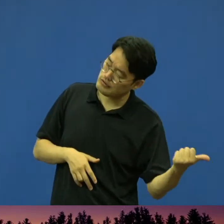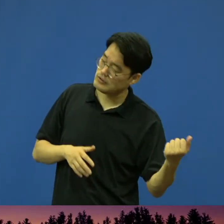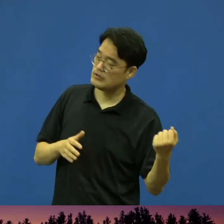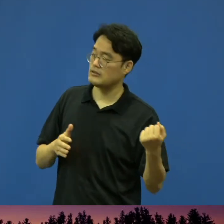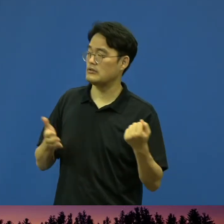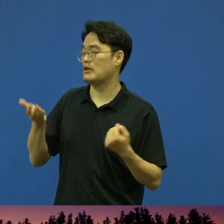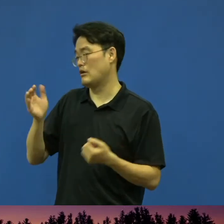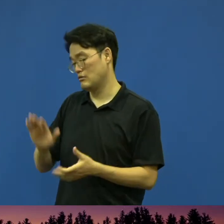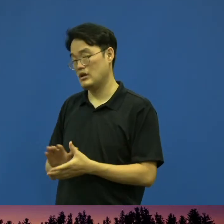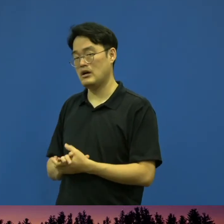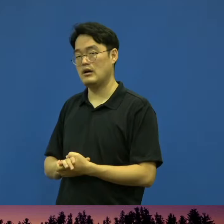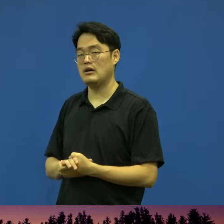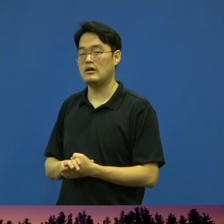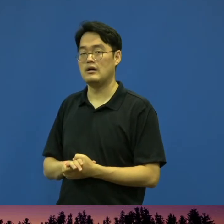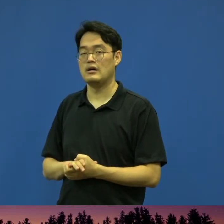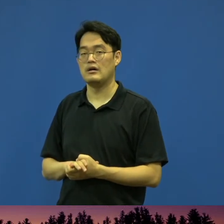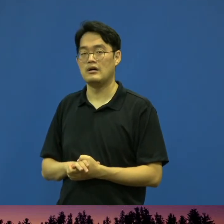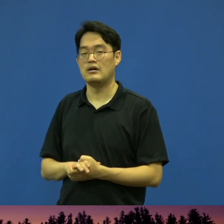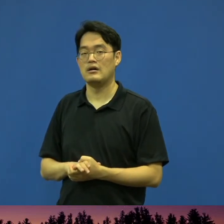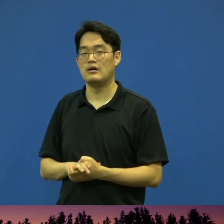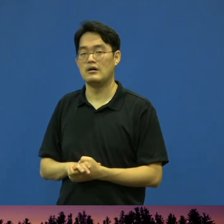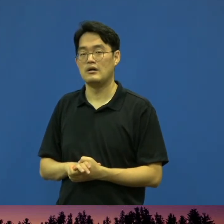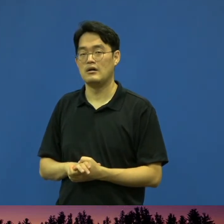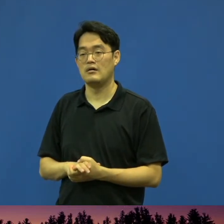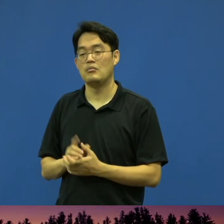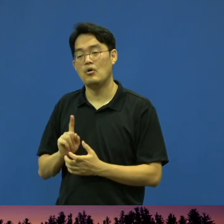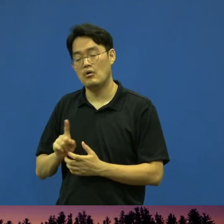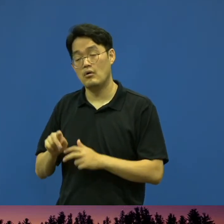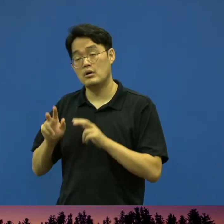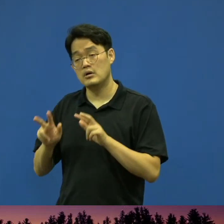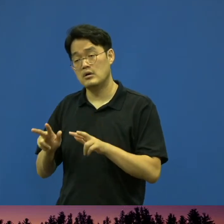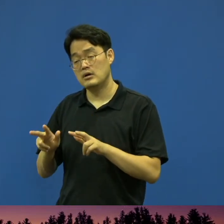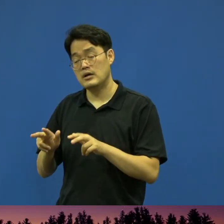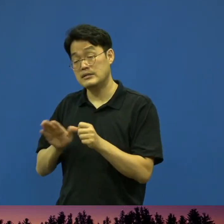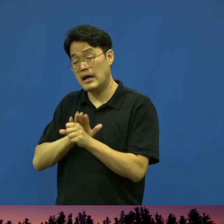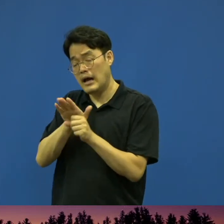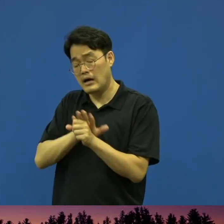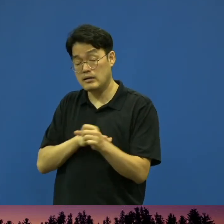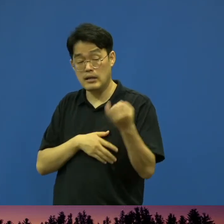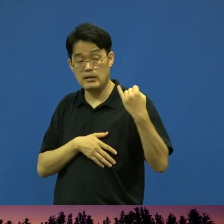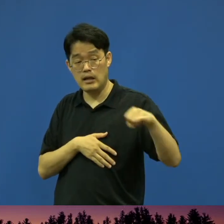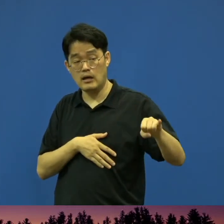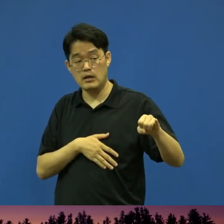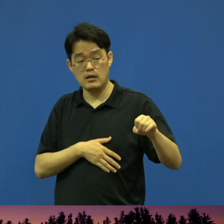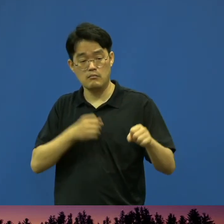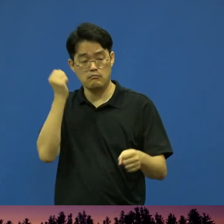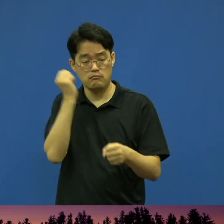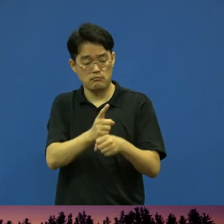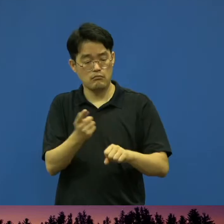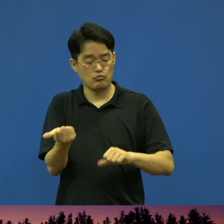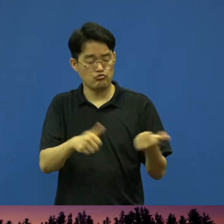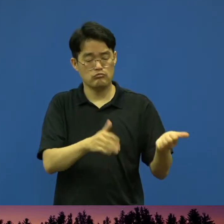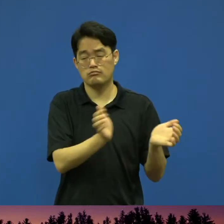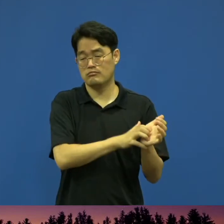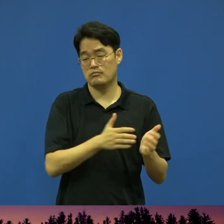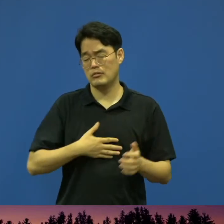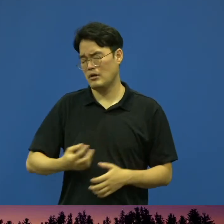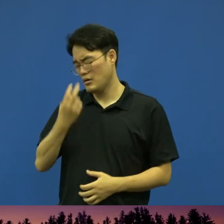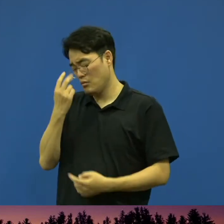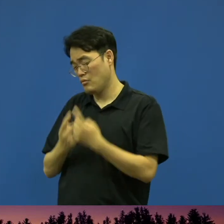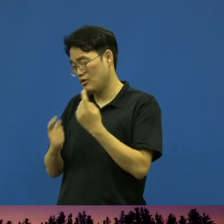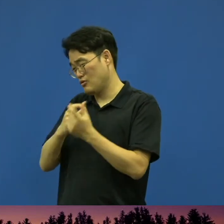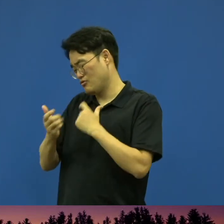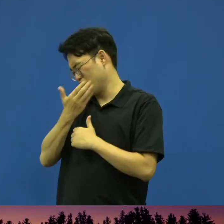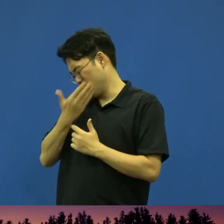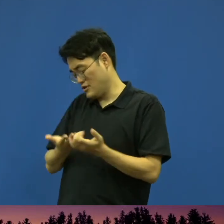죽었사오나. 여러분, 어떻게 됐습니까? 사랑하는 딸이 죽었다는 것입니다. 내 목숨보다 귀한 딸이 죽었다는